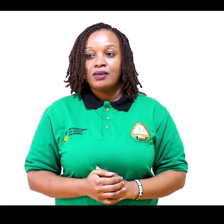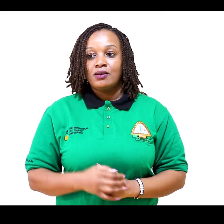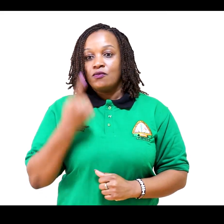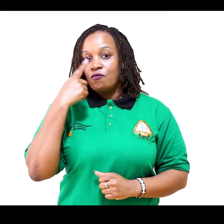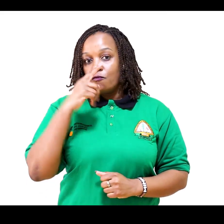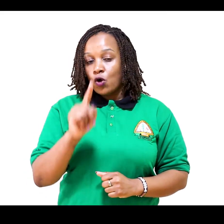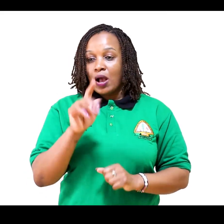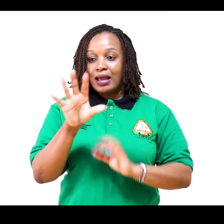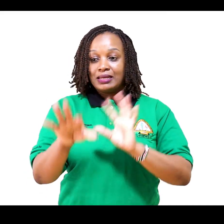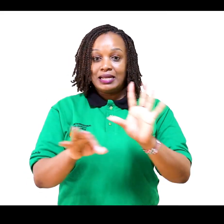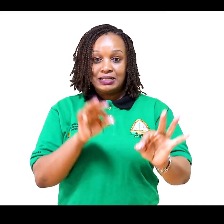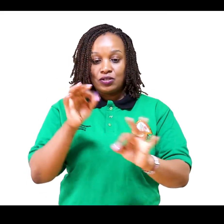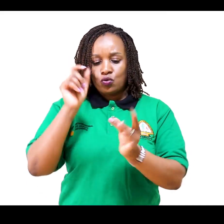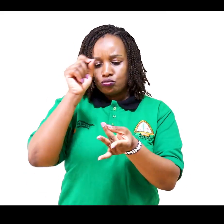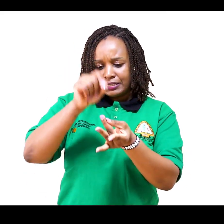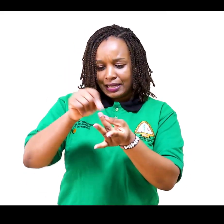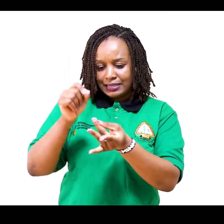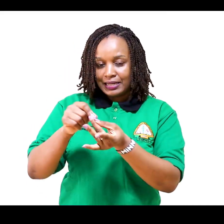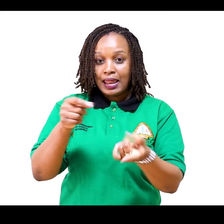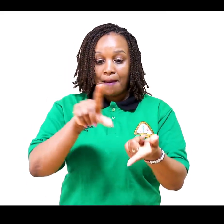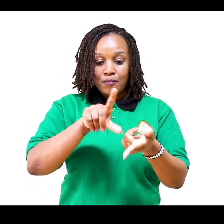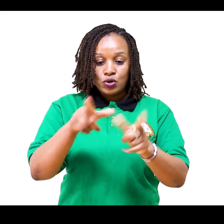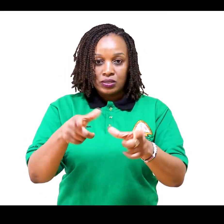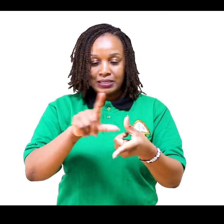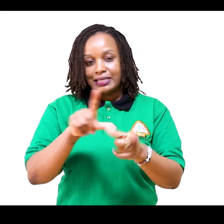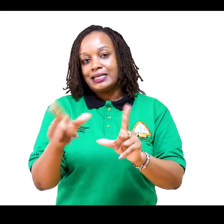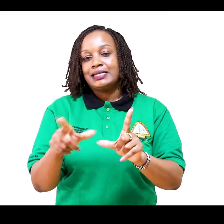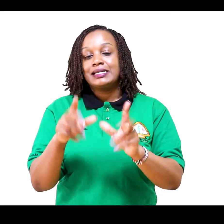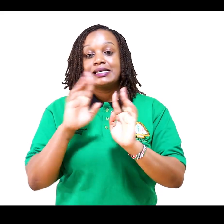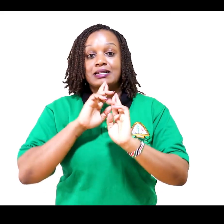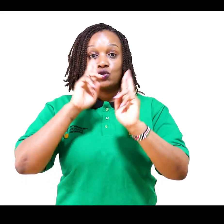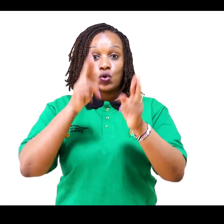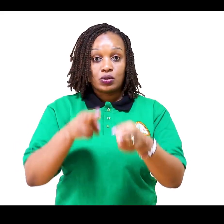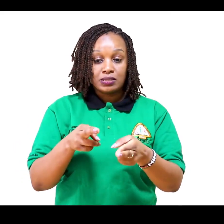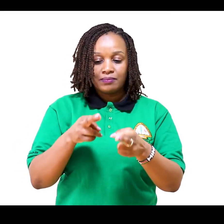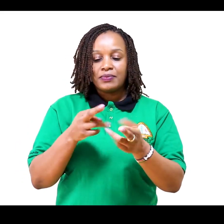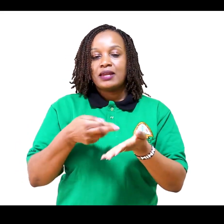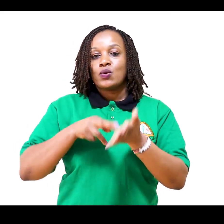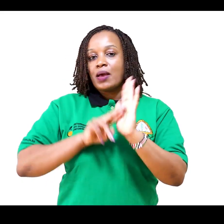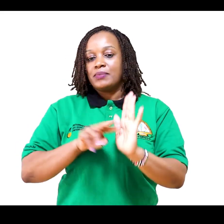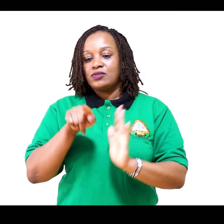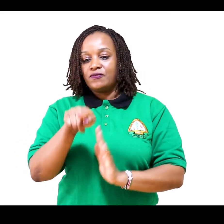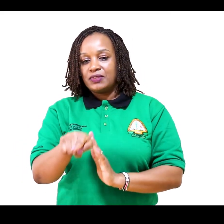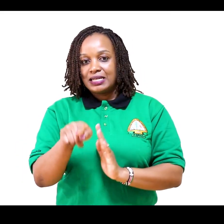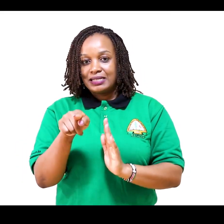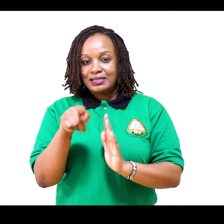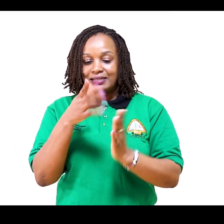Kwa toleo la matokeo ya maabara ya vipimo vya uchanganuzi, hitaji la huduma hii ni kukamilisha